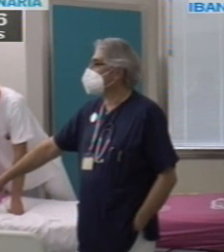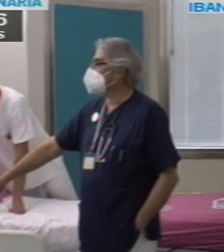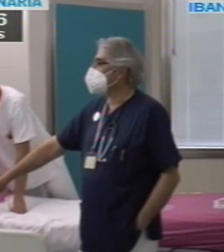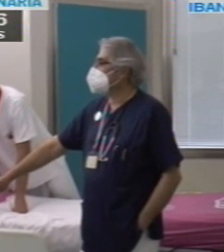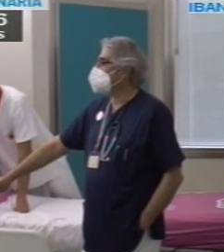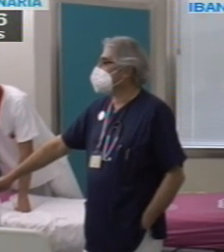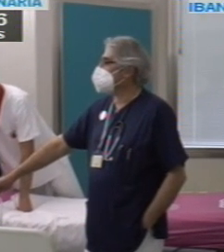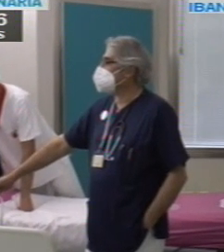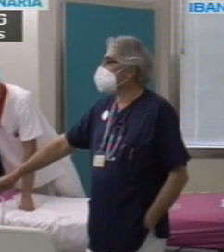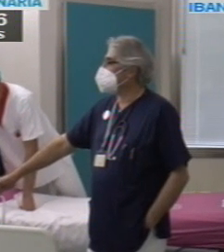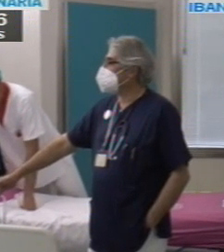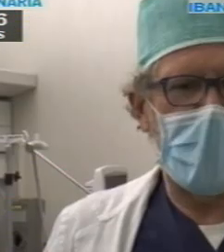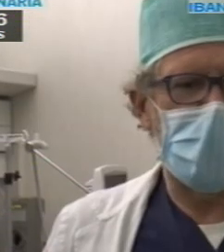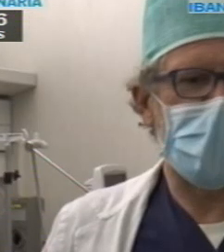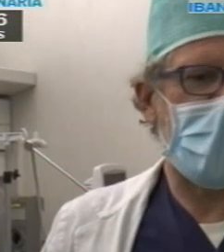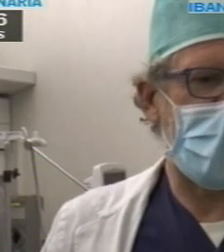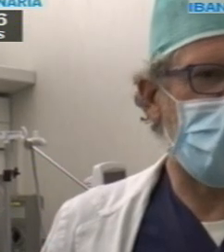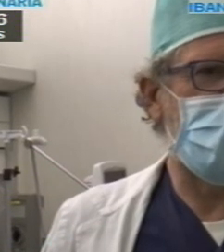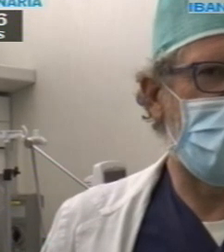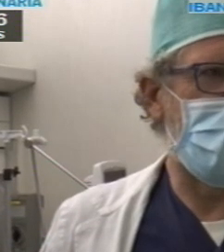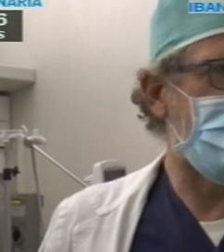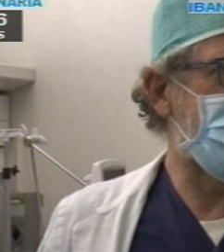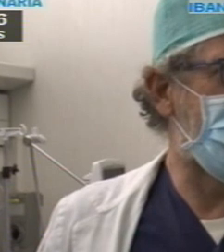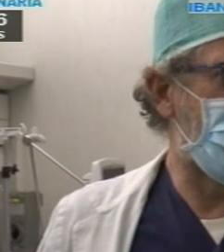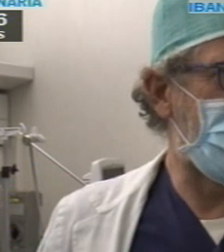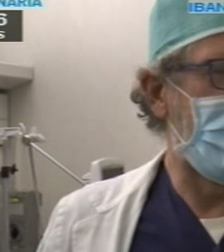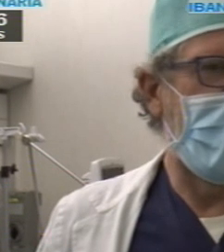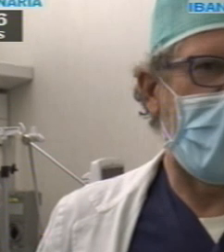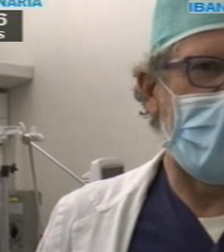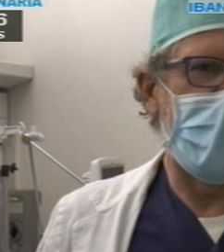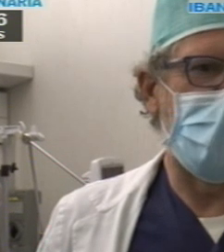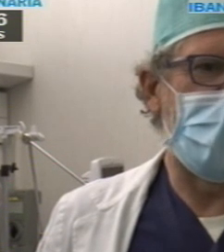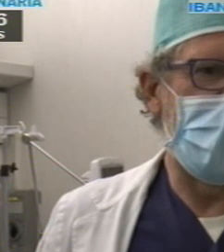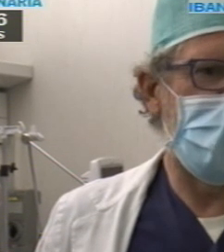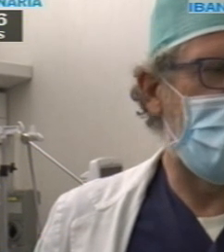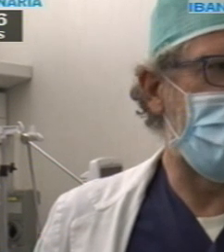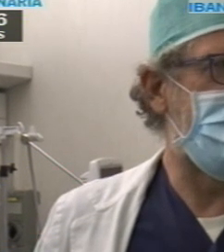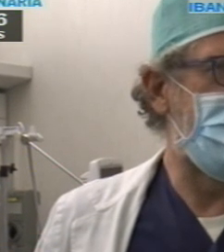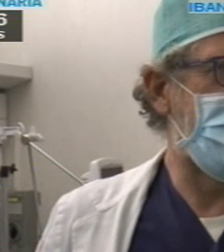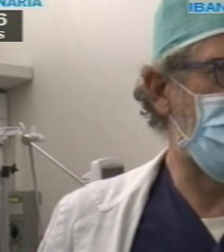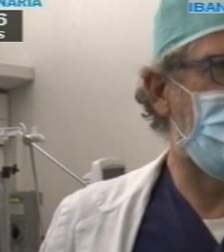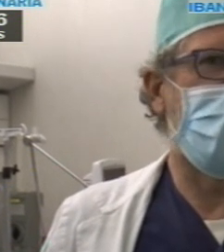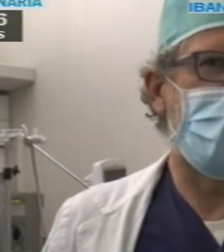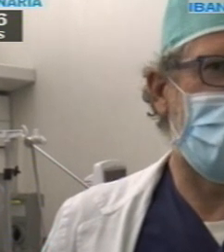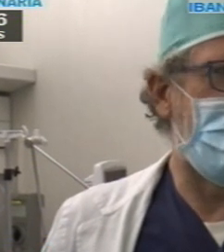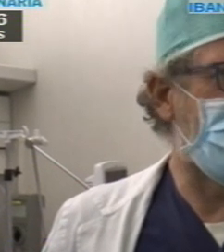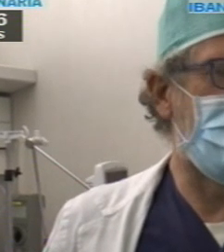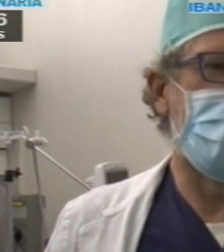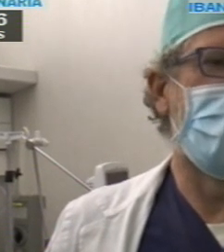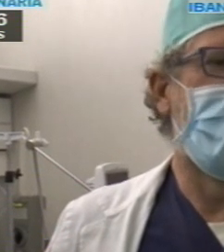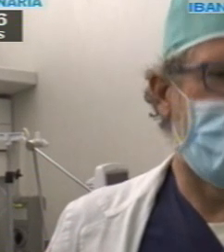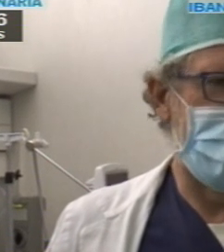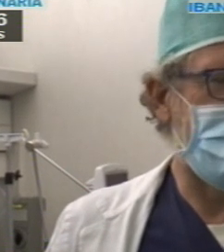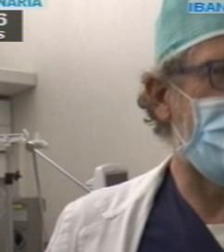la riapertura sia sicura. Una sana, continua educazione all'utilizzo dei presidi che sono fondamentali, e